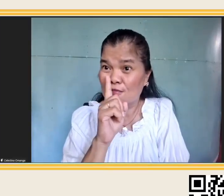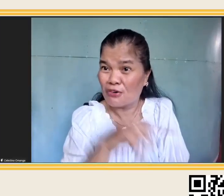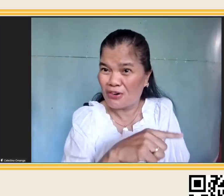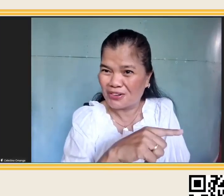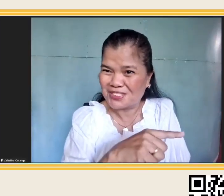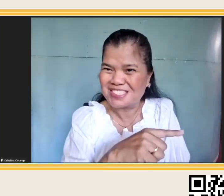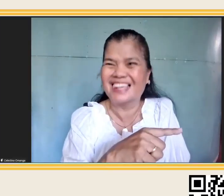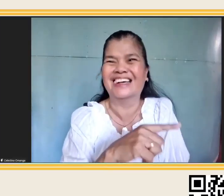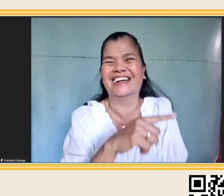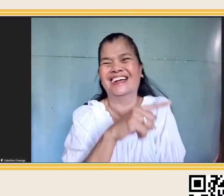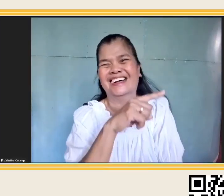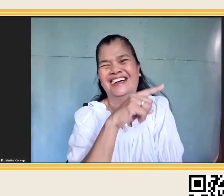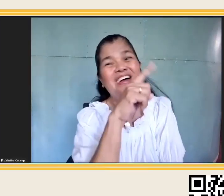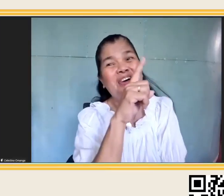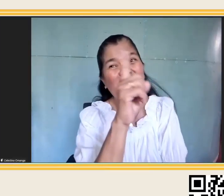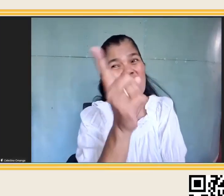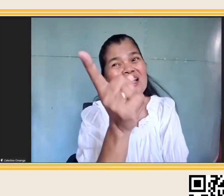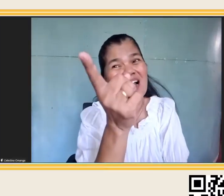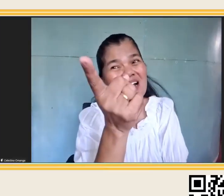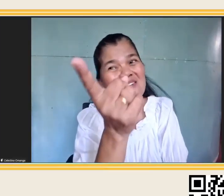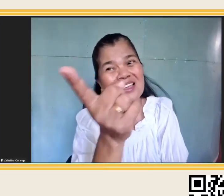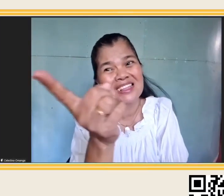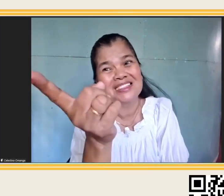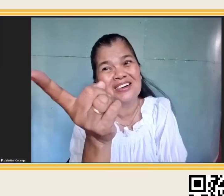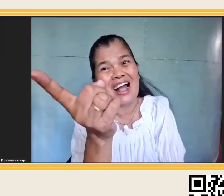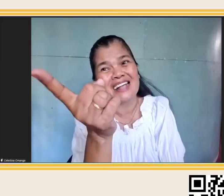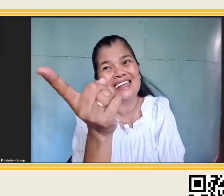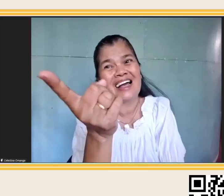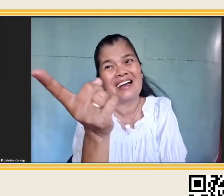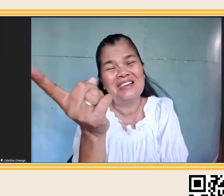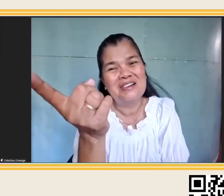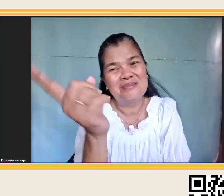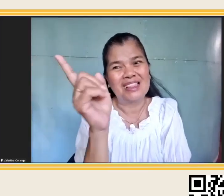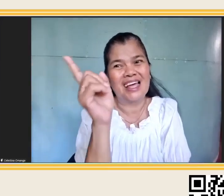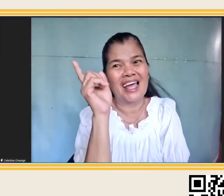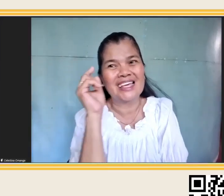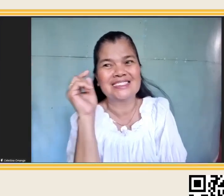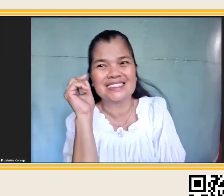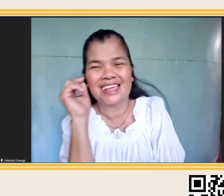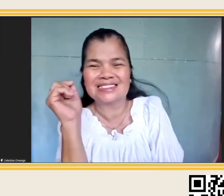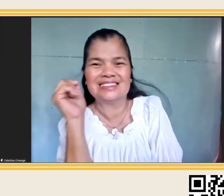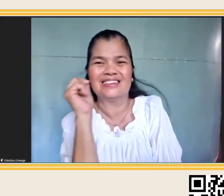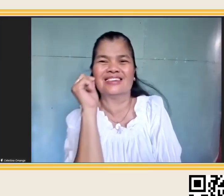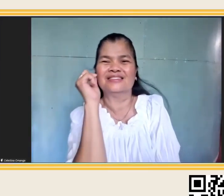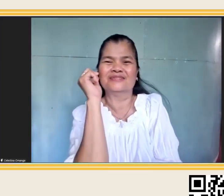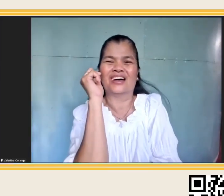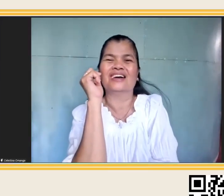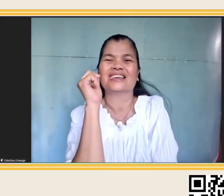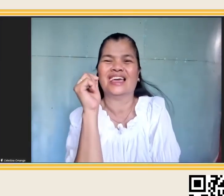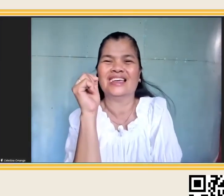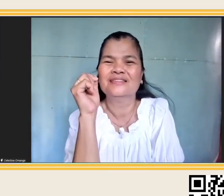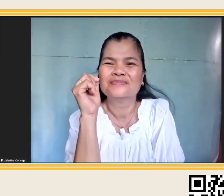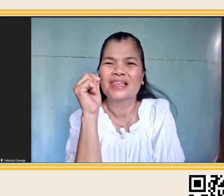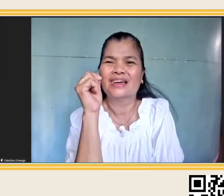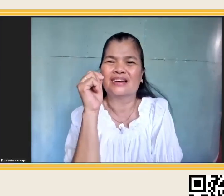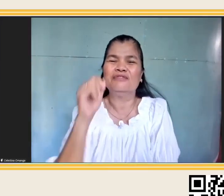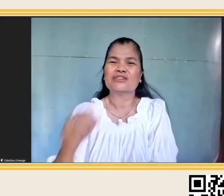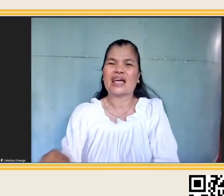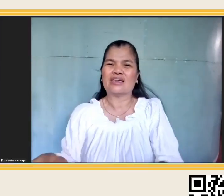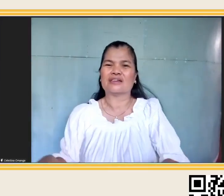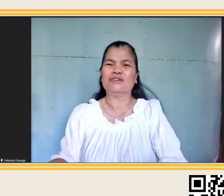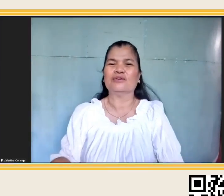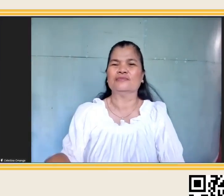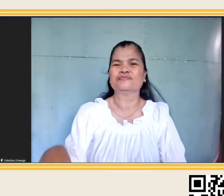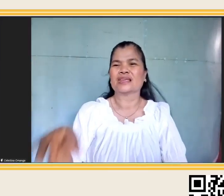3, false. Huwag gagamitin to sa pandaraya sa test nyo. Okay.